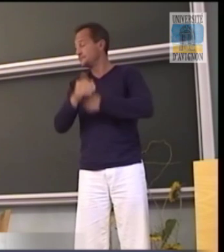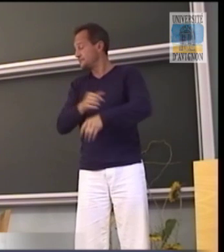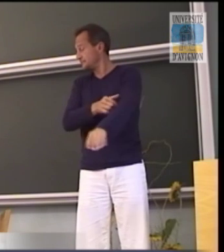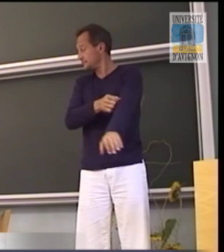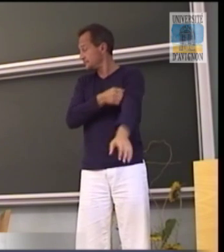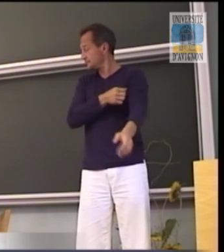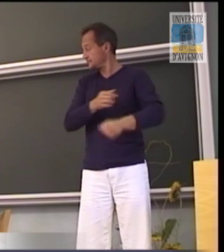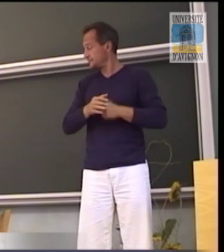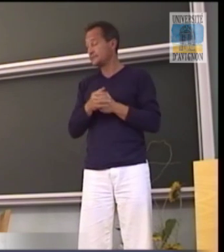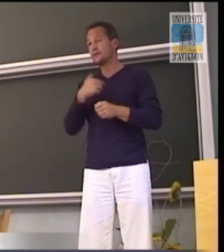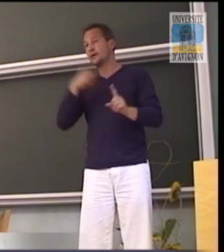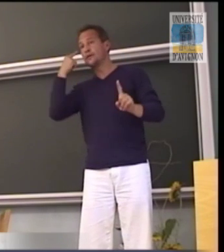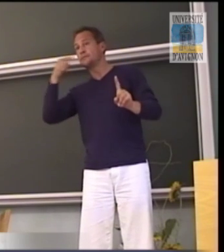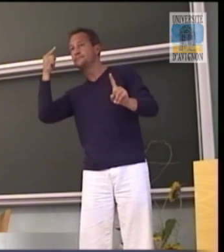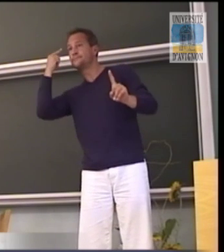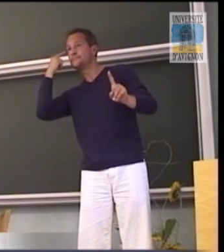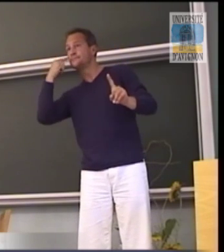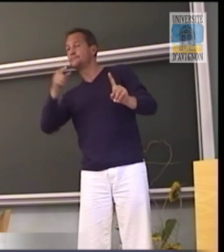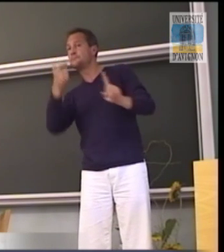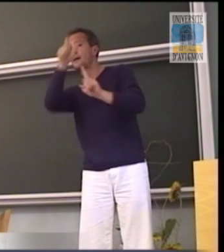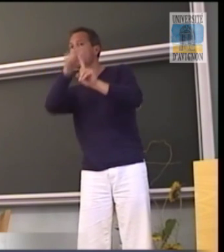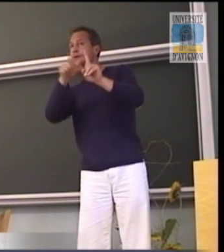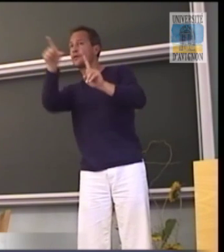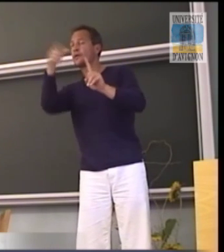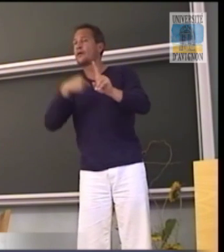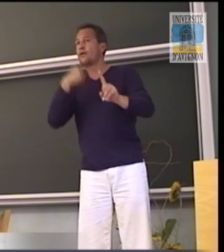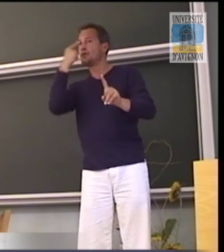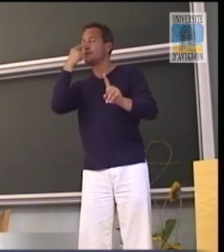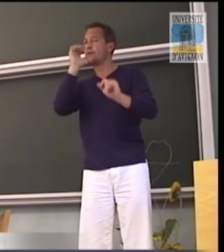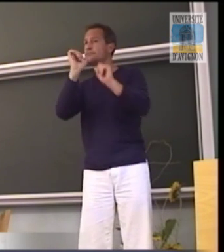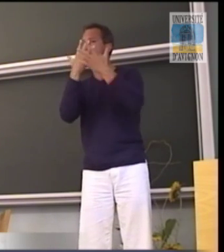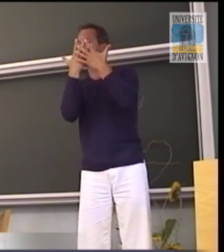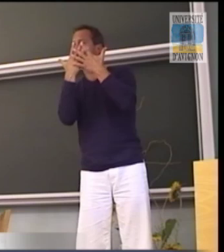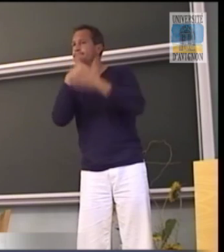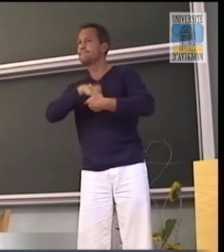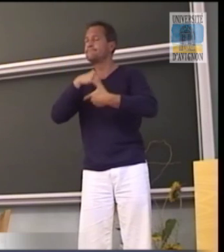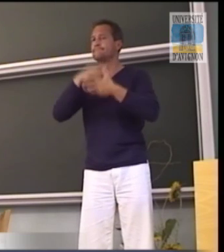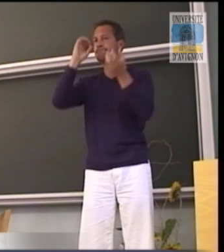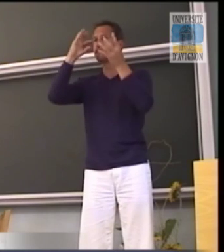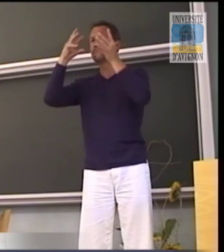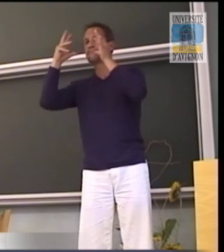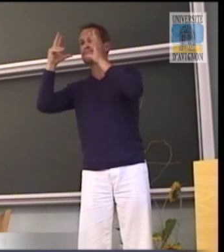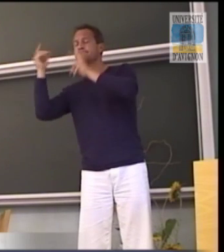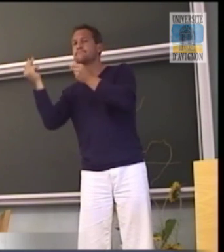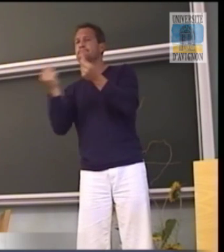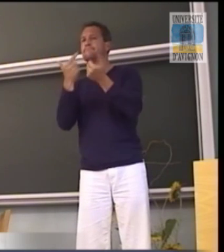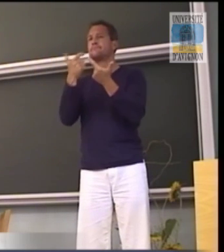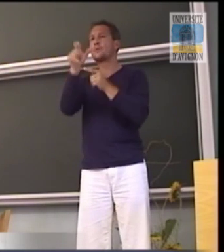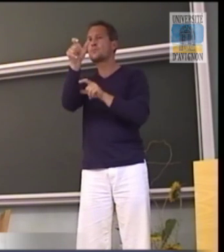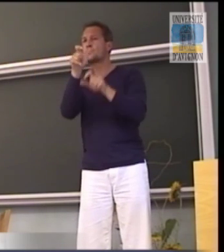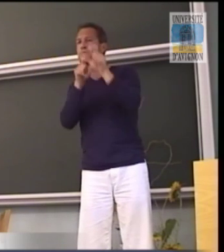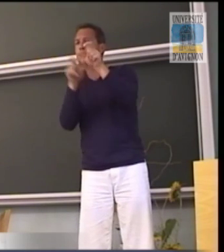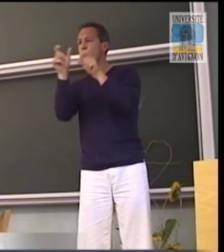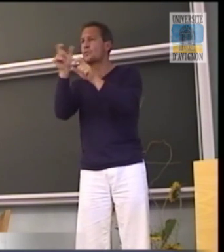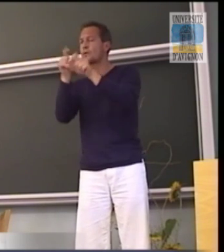que finalement les spectateurs avaient fait un voyage assez surprenant pour eux, que mettre des mots sur ce qu'ils avaient vécu était plus ou